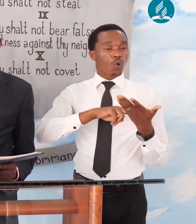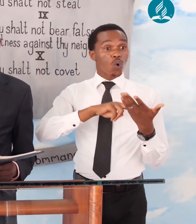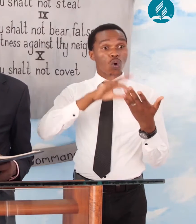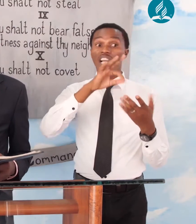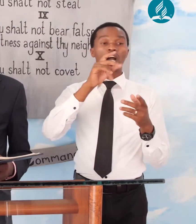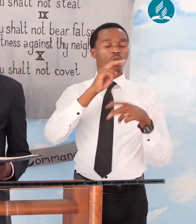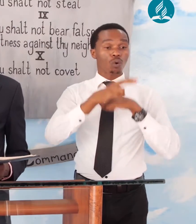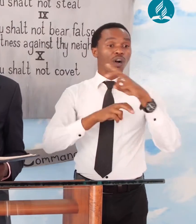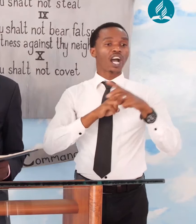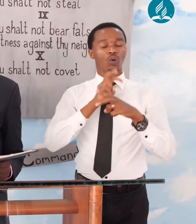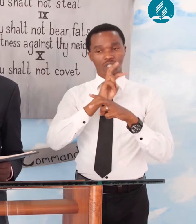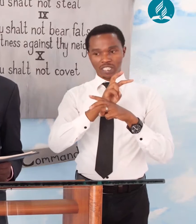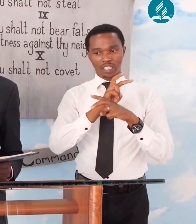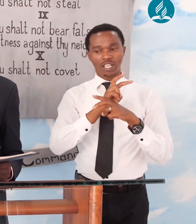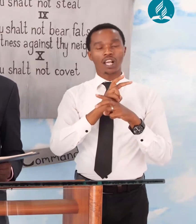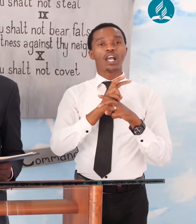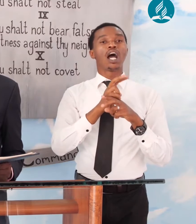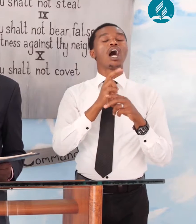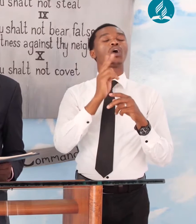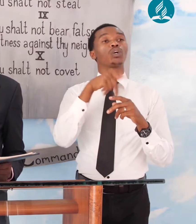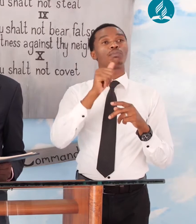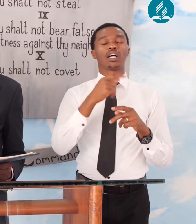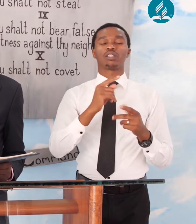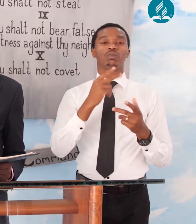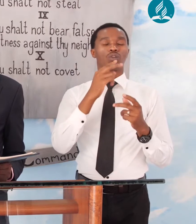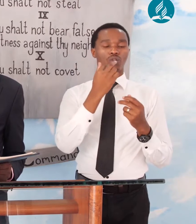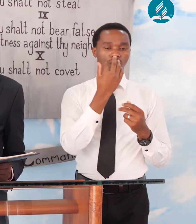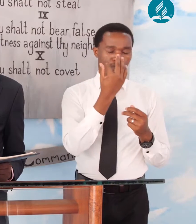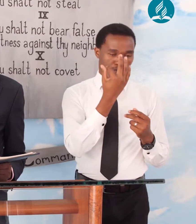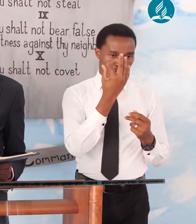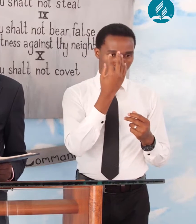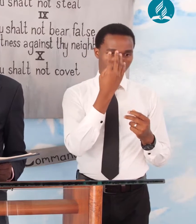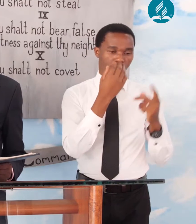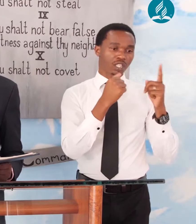64 haravuga ngo ni mu Cyongereza haravuga ngo